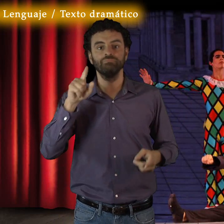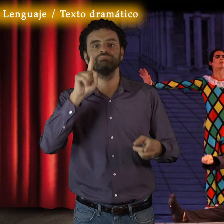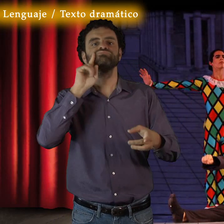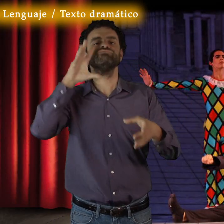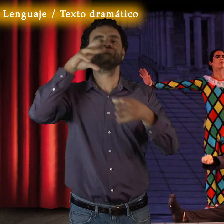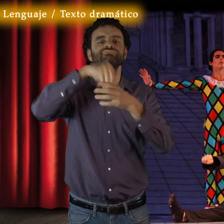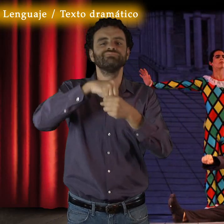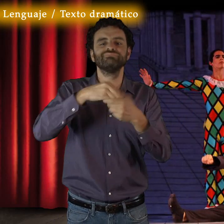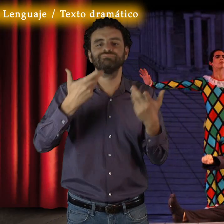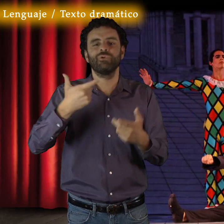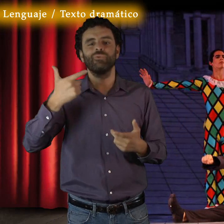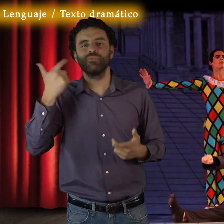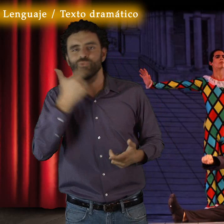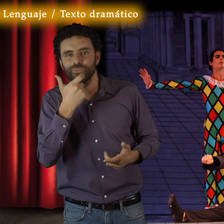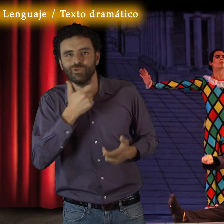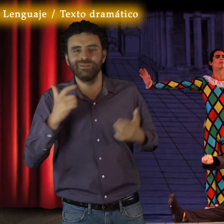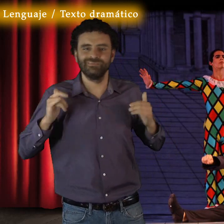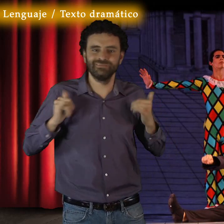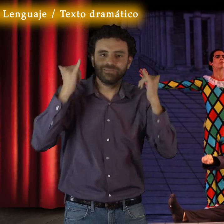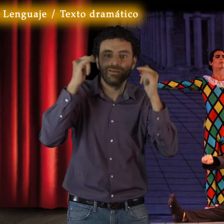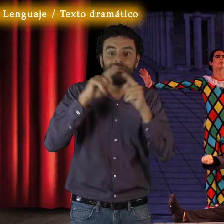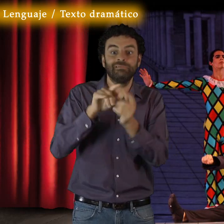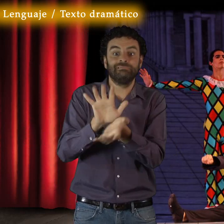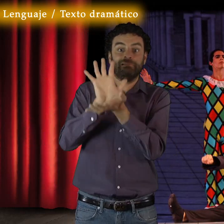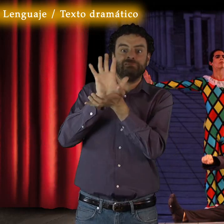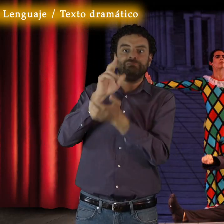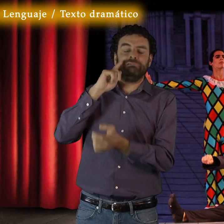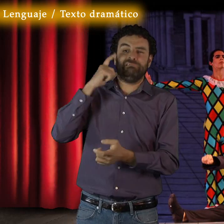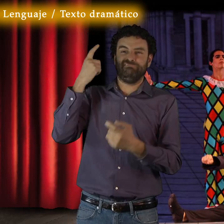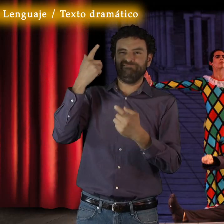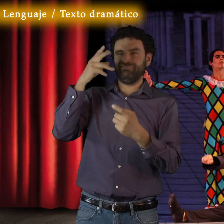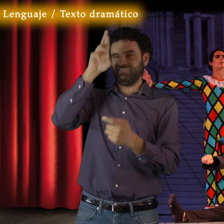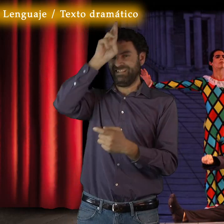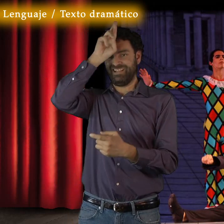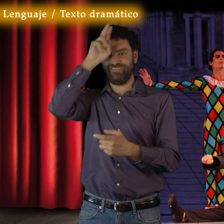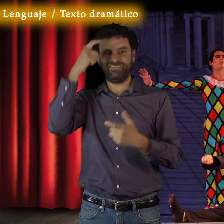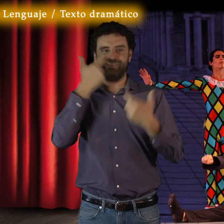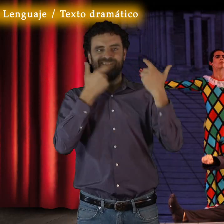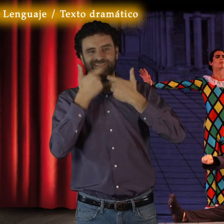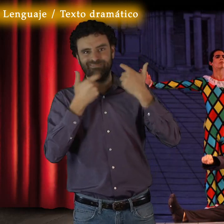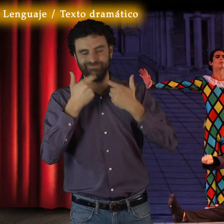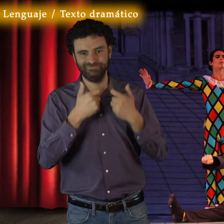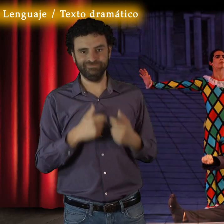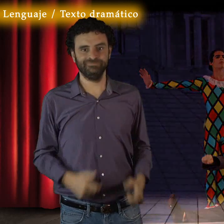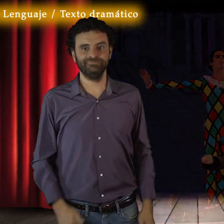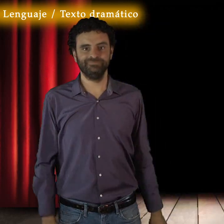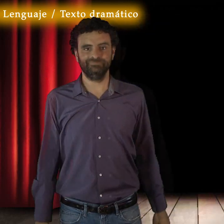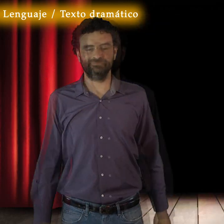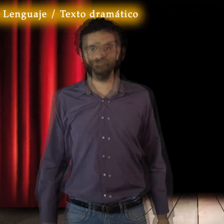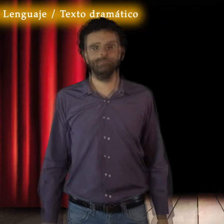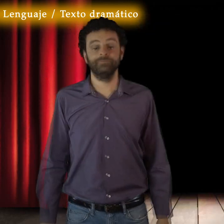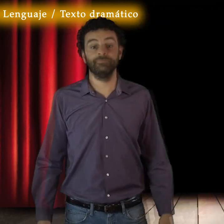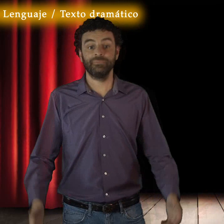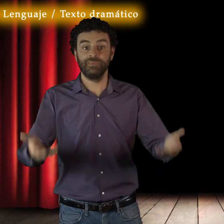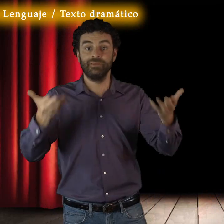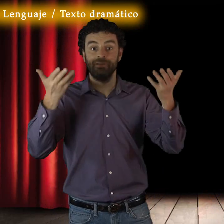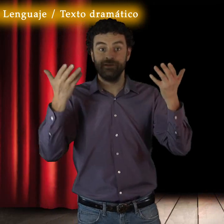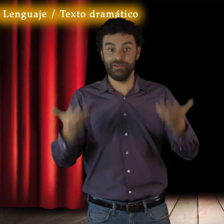la comedia por último se centra en el humor y en la exageración y ridiculización de los conflictos